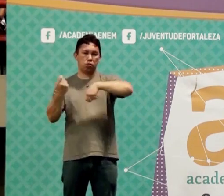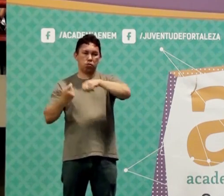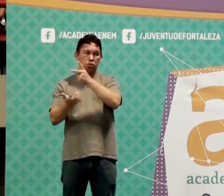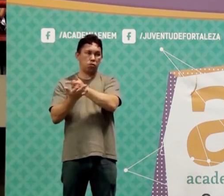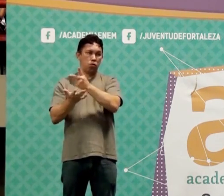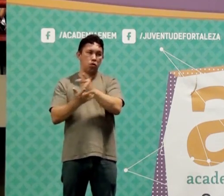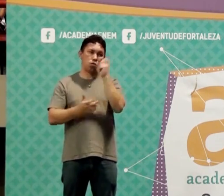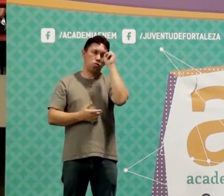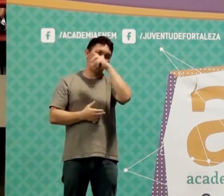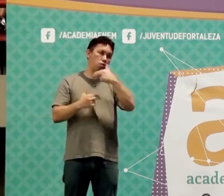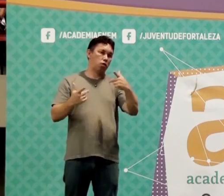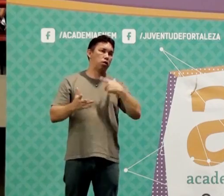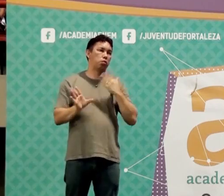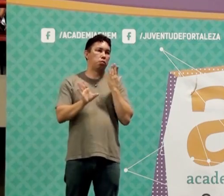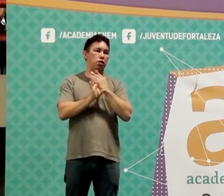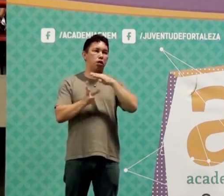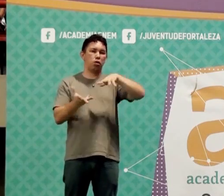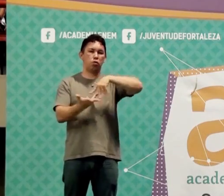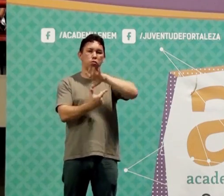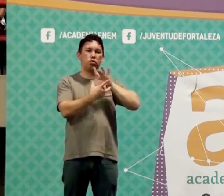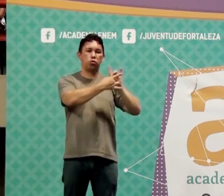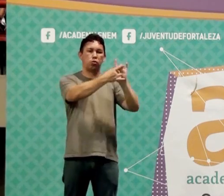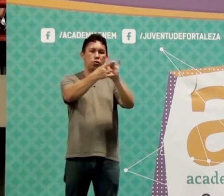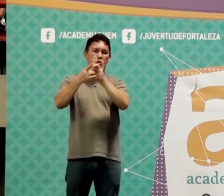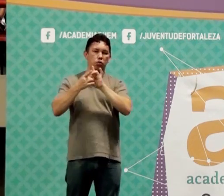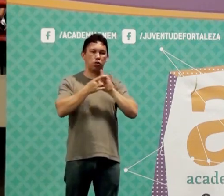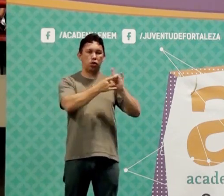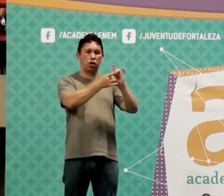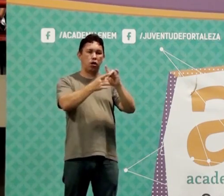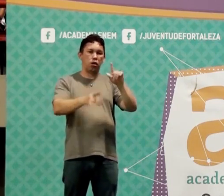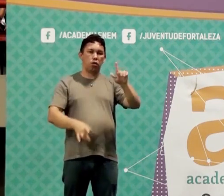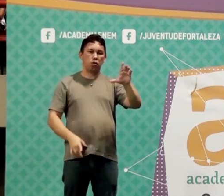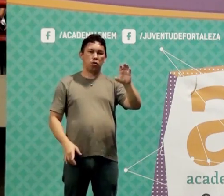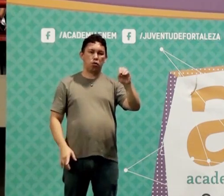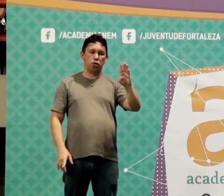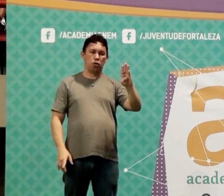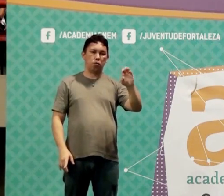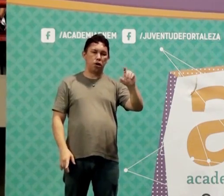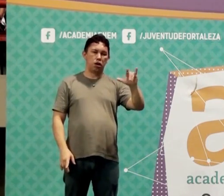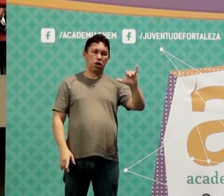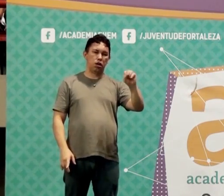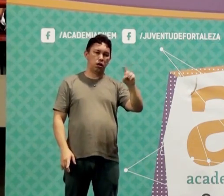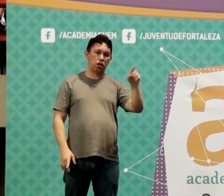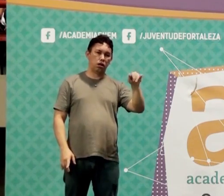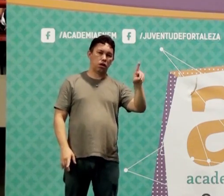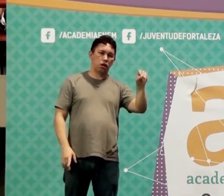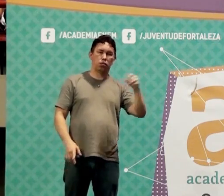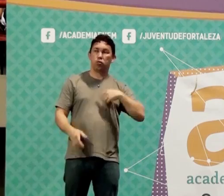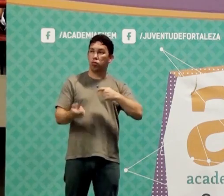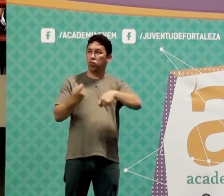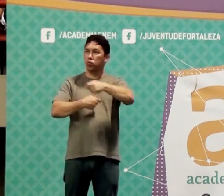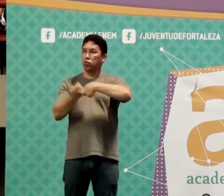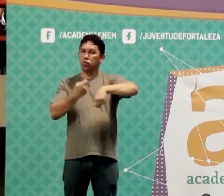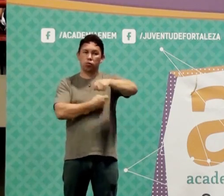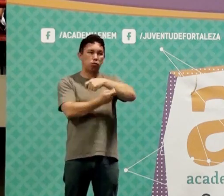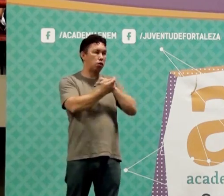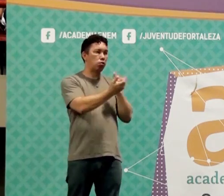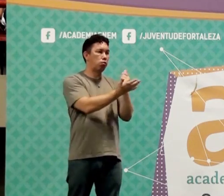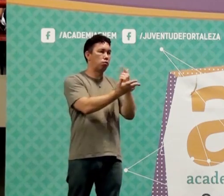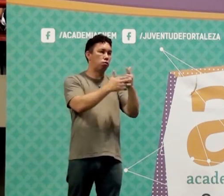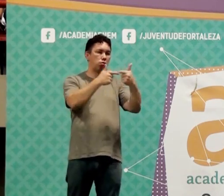Champanha. Tá certo? Existe a linguiça bolonhesa. Tá certo?